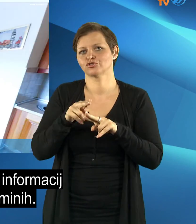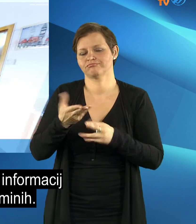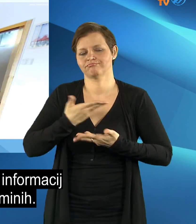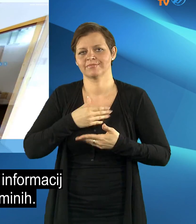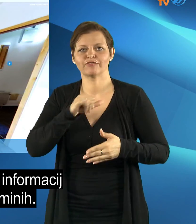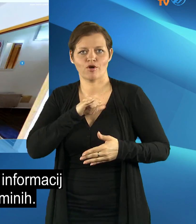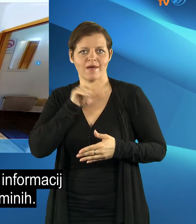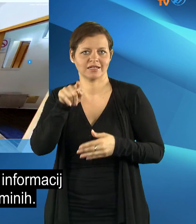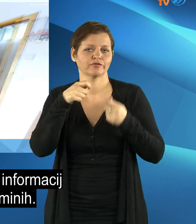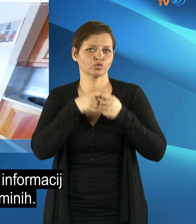terminih.